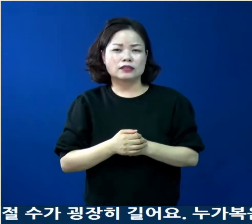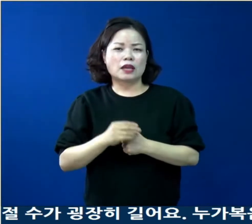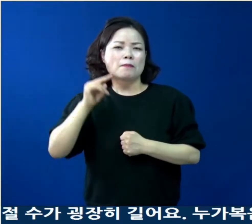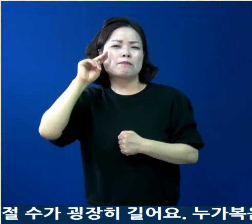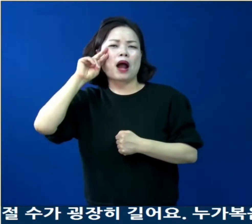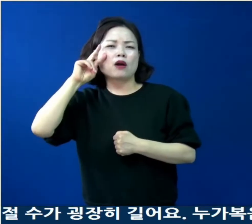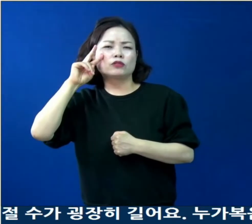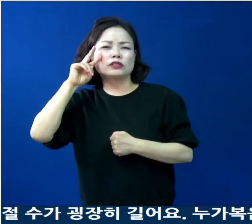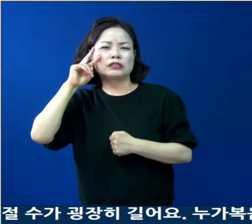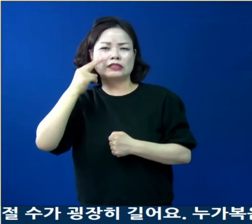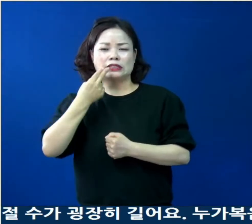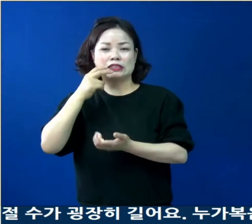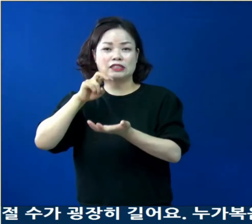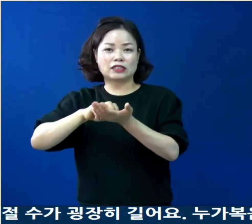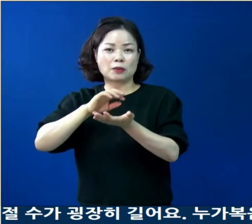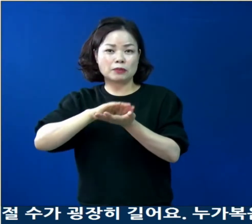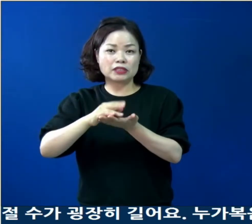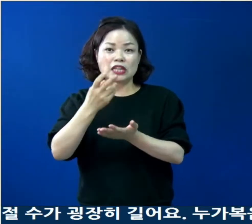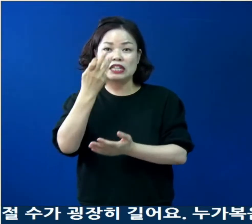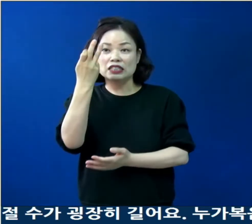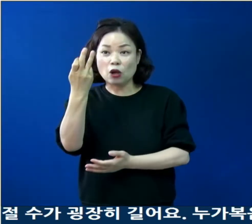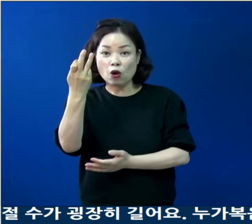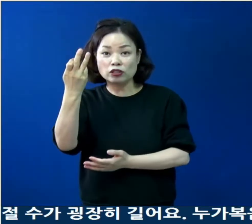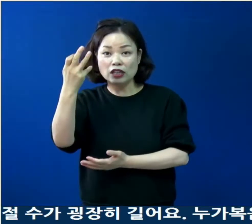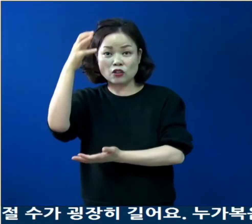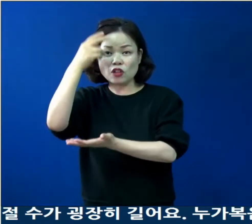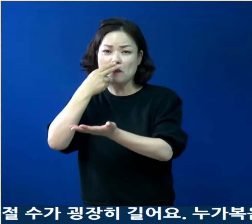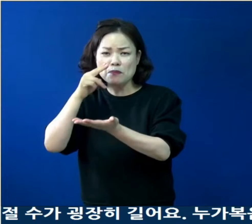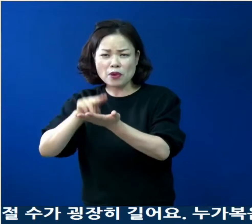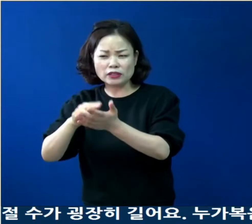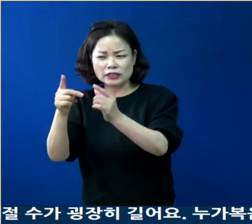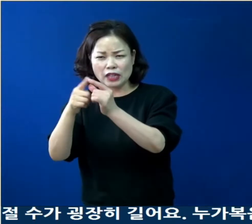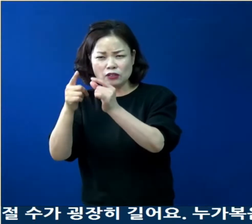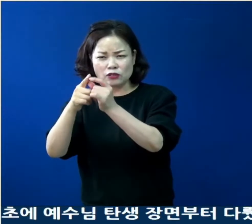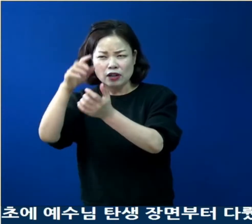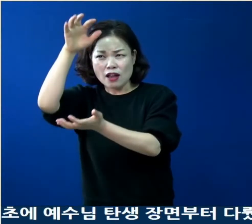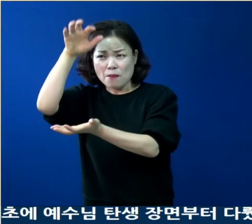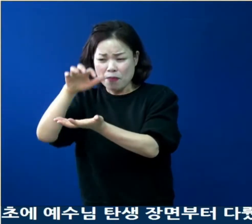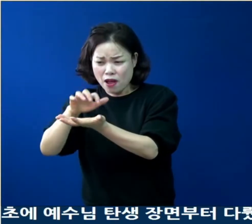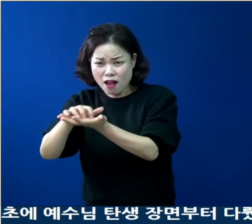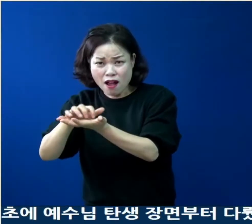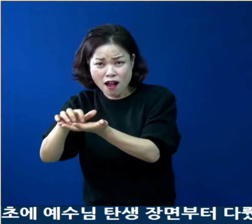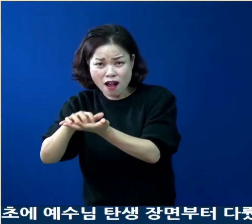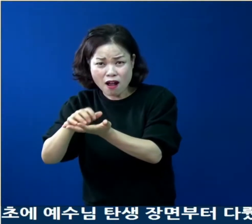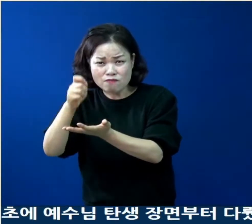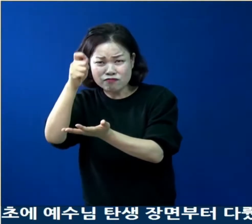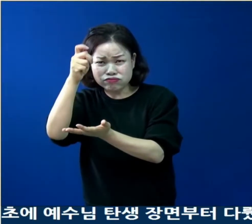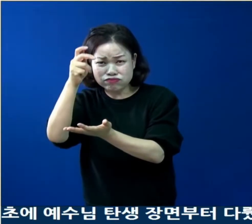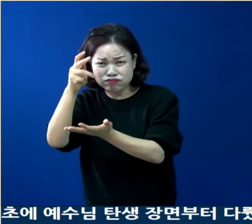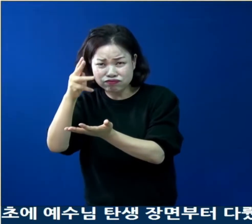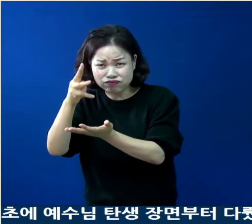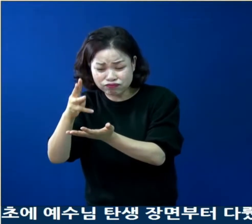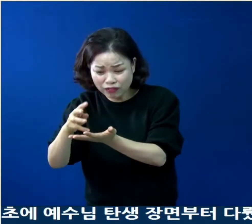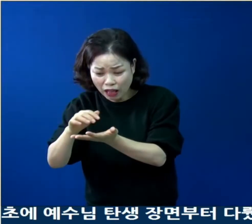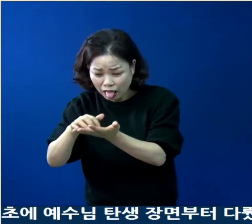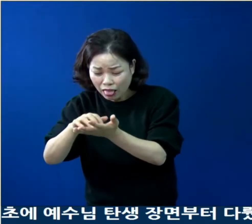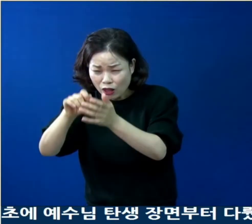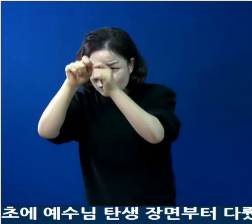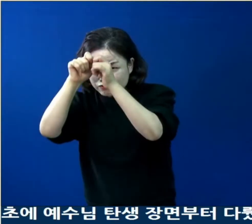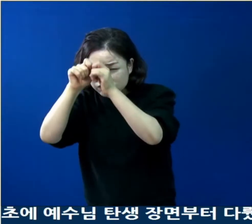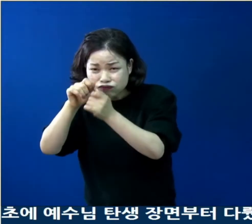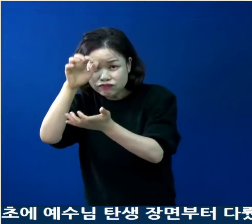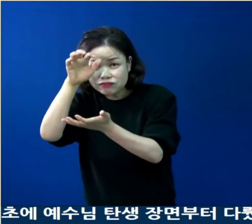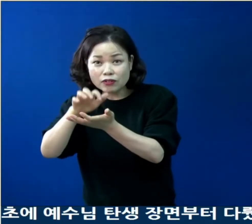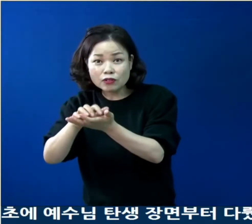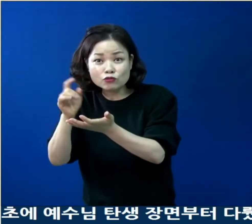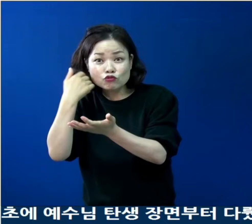13통을 썼어요. 사도 바울이 쓴 13통의 단어 수를 다 일일이 세보면